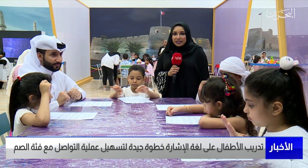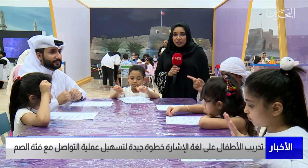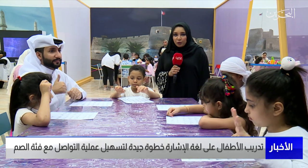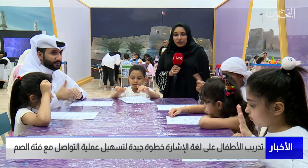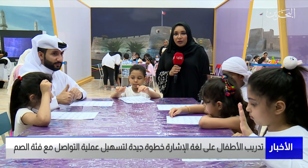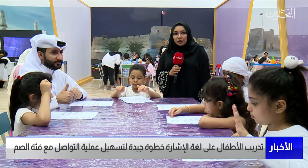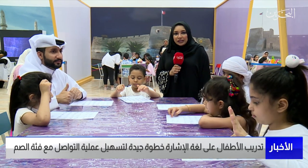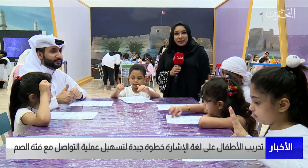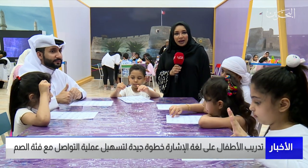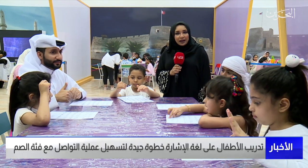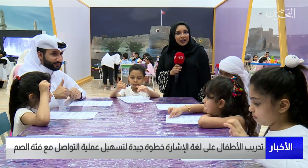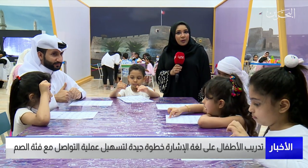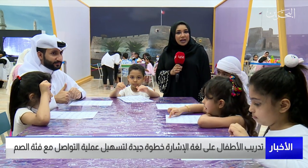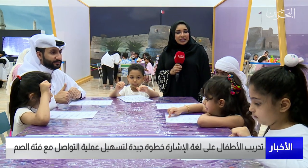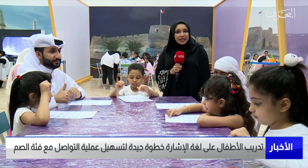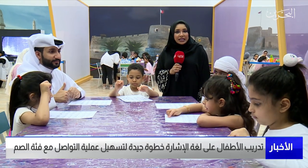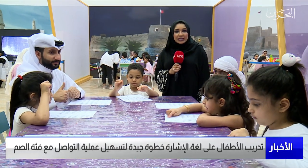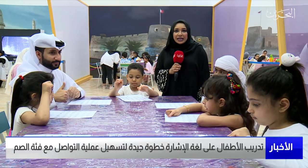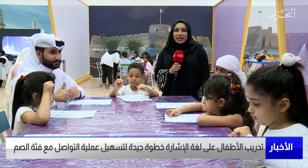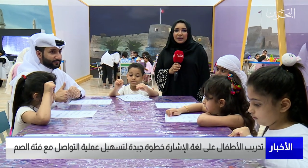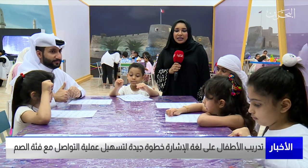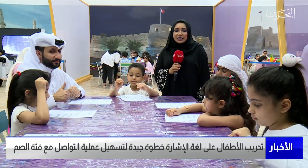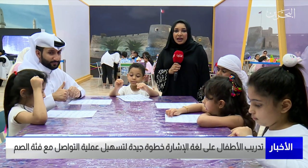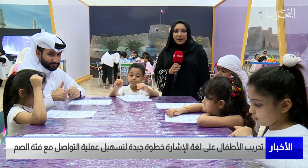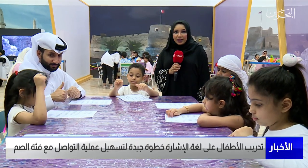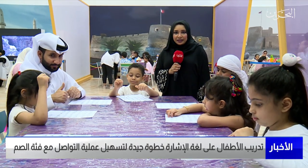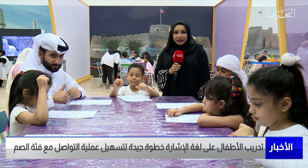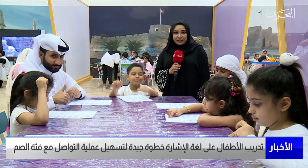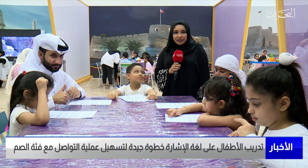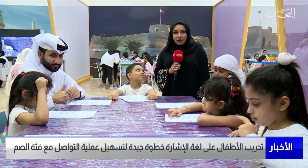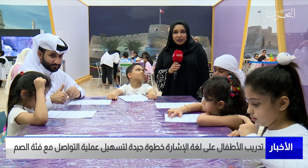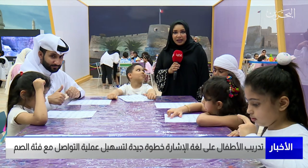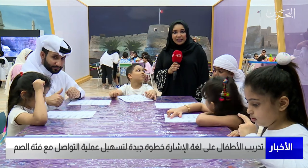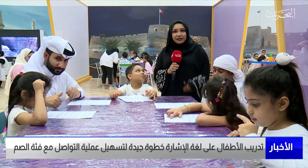الصم في المجتمع. خولة الجرينيس لمركز الأخبار تلفزيون البحرين.